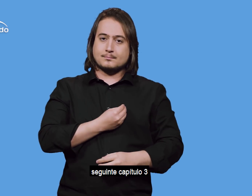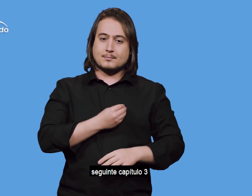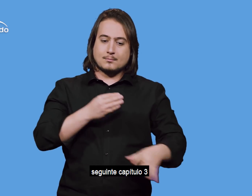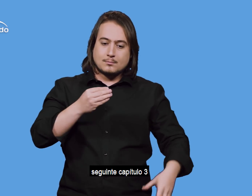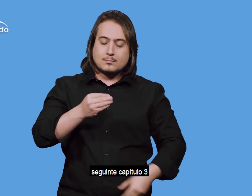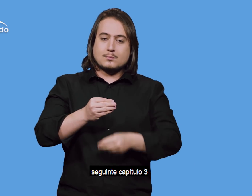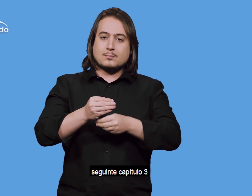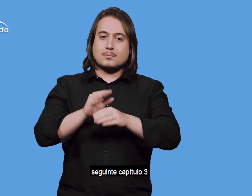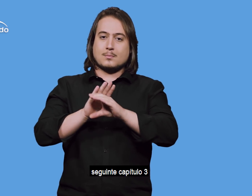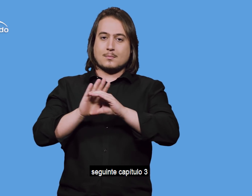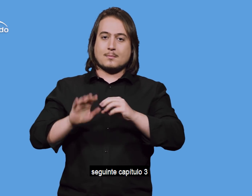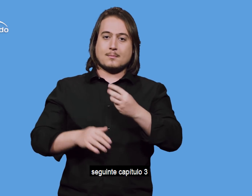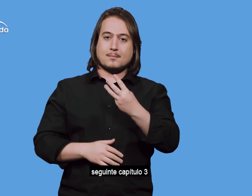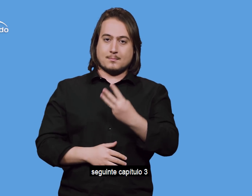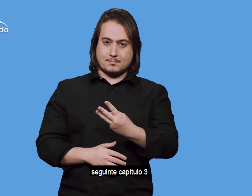capítulo 3